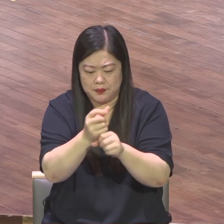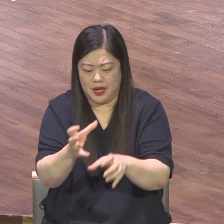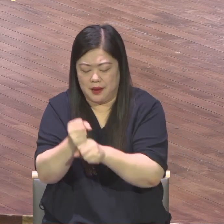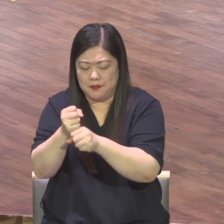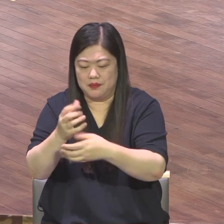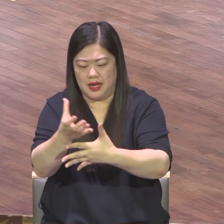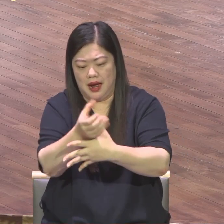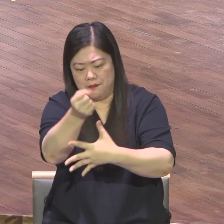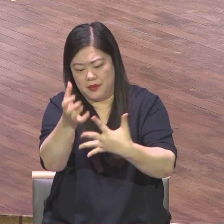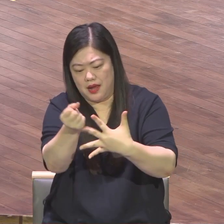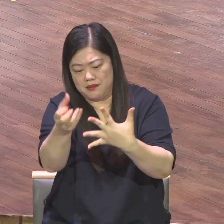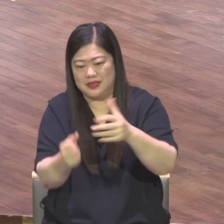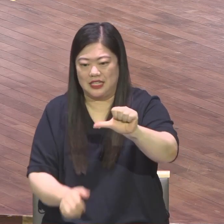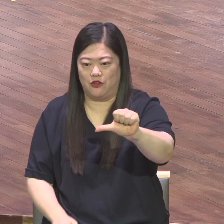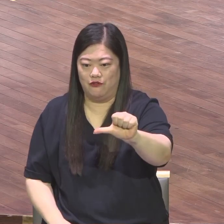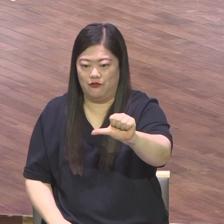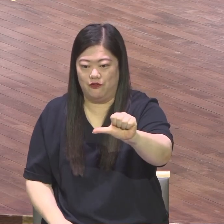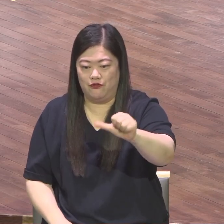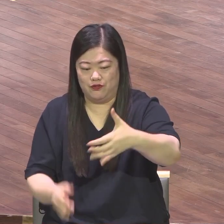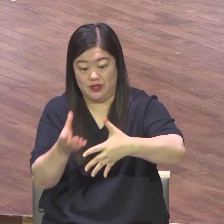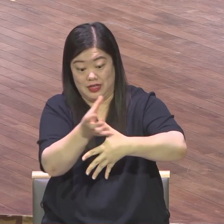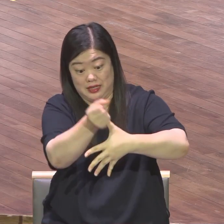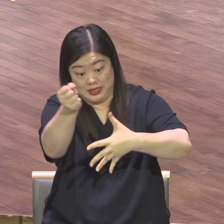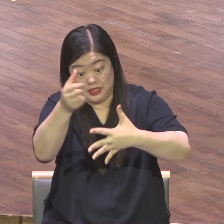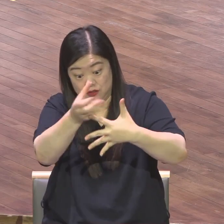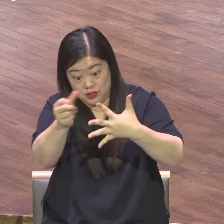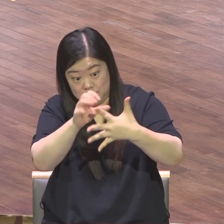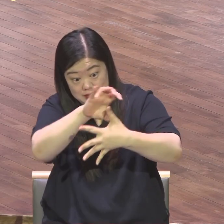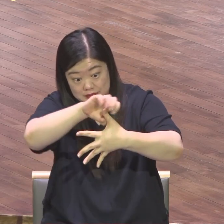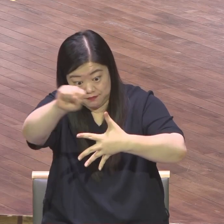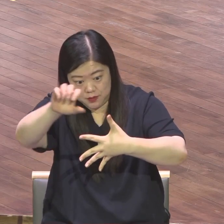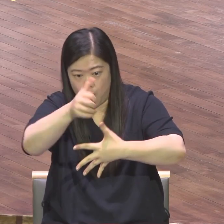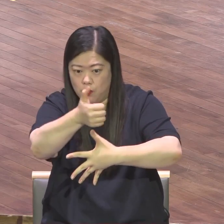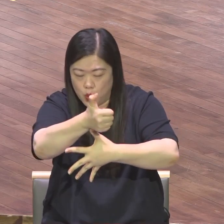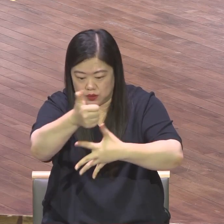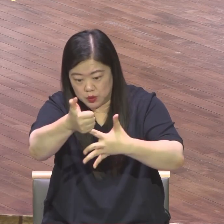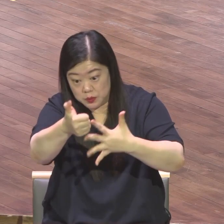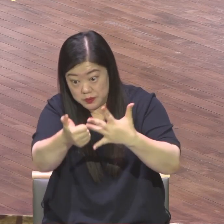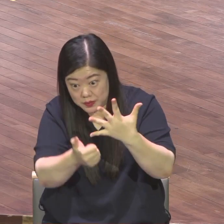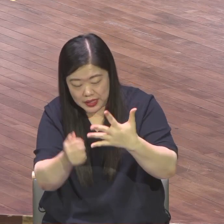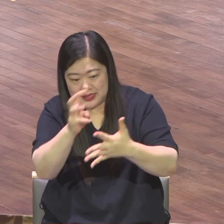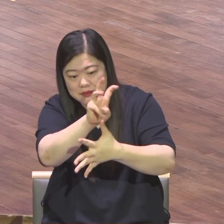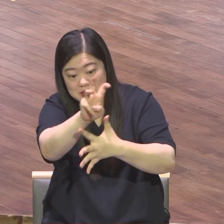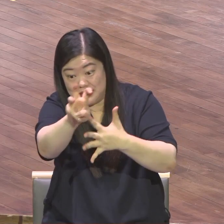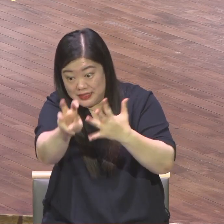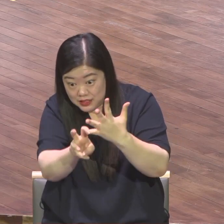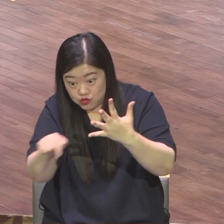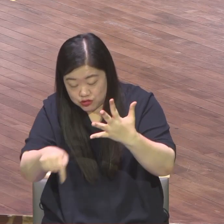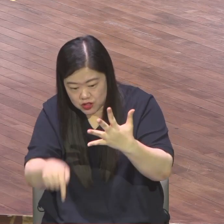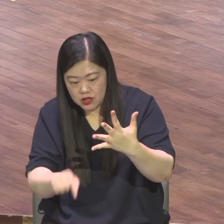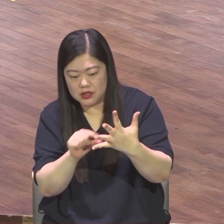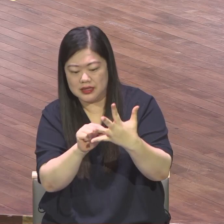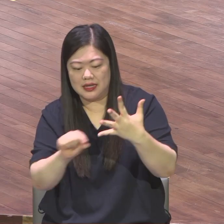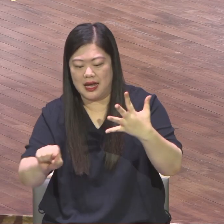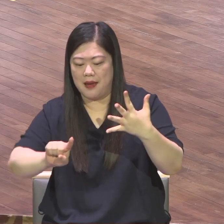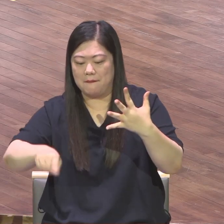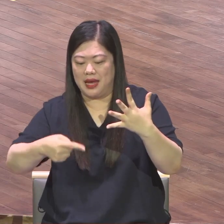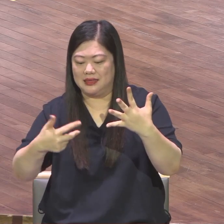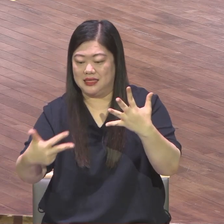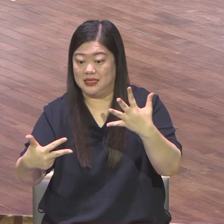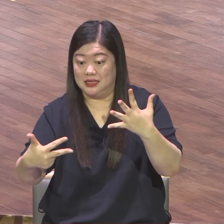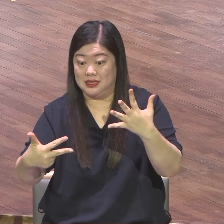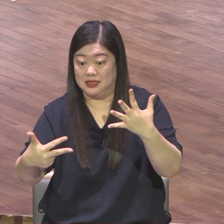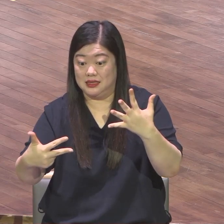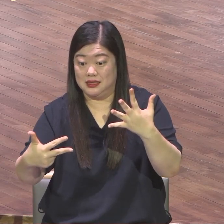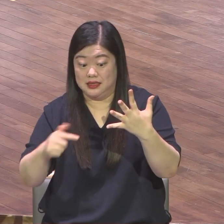제5권은 감사와 찬양의 시가 집중적으로 배치되어 있어요. 그 출발점이 107편이에요.